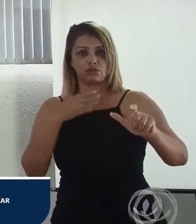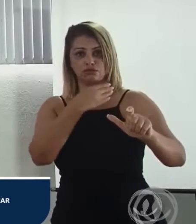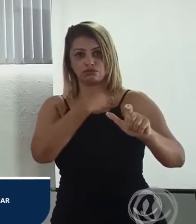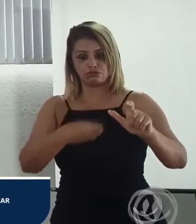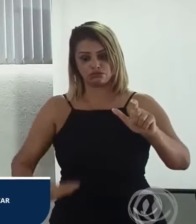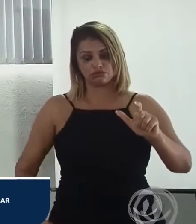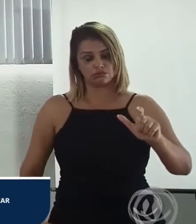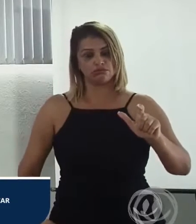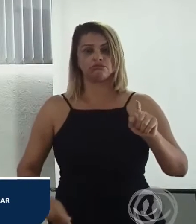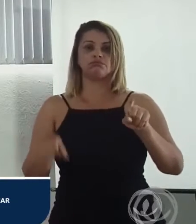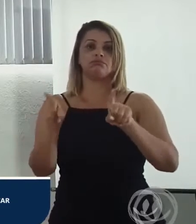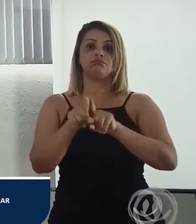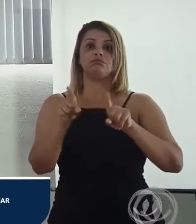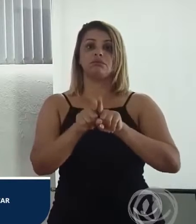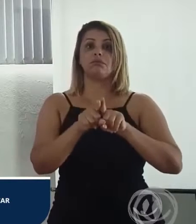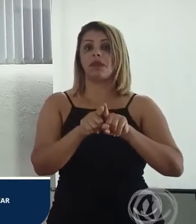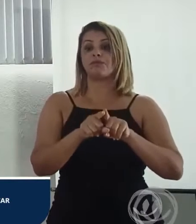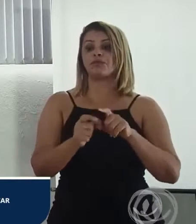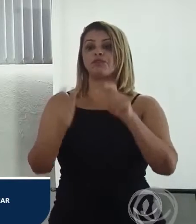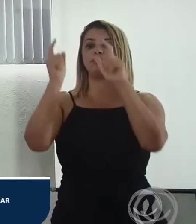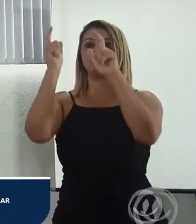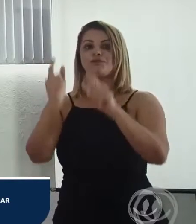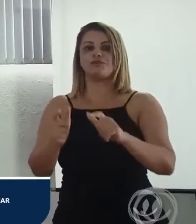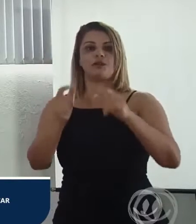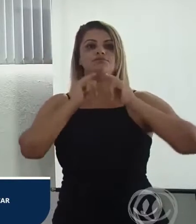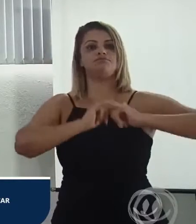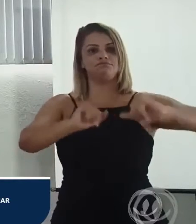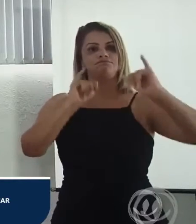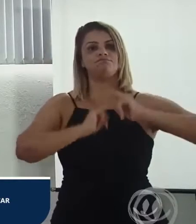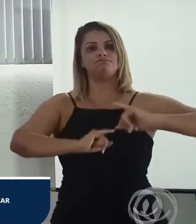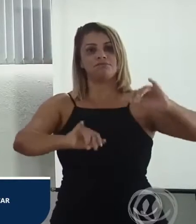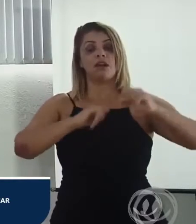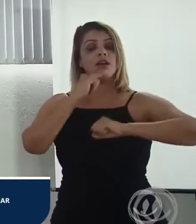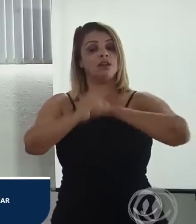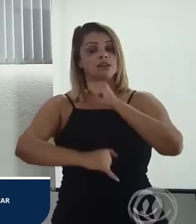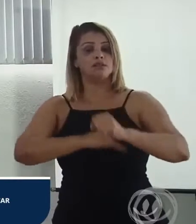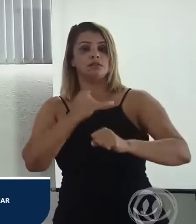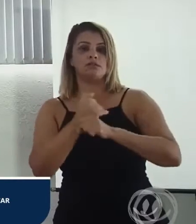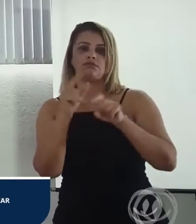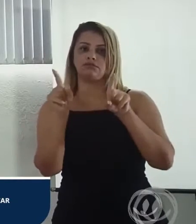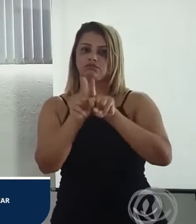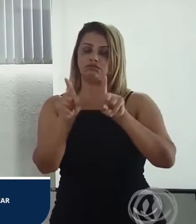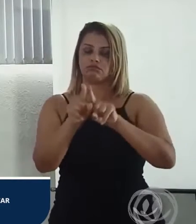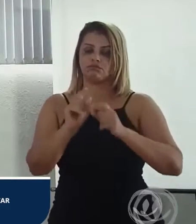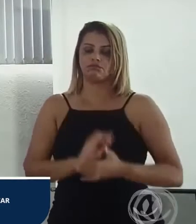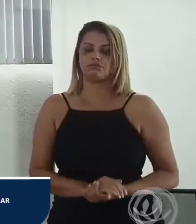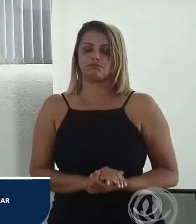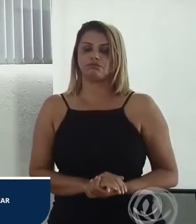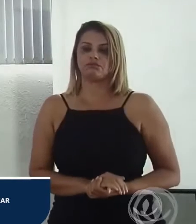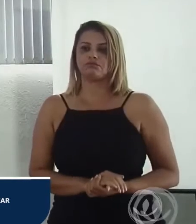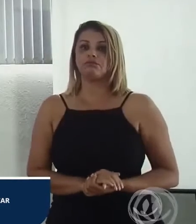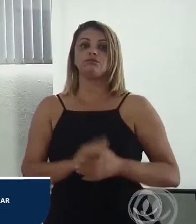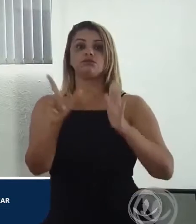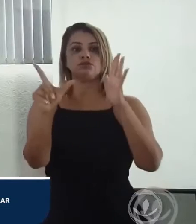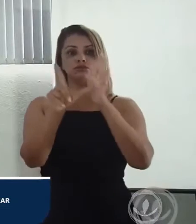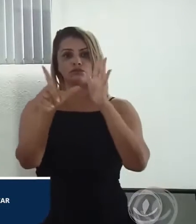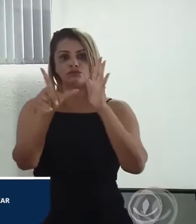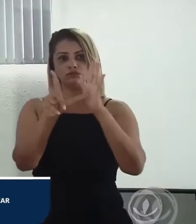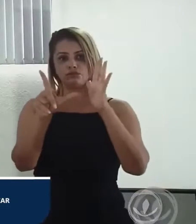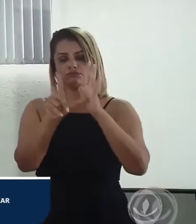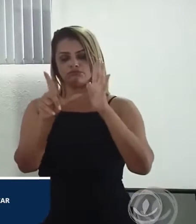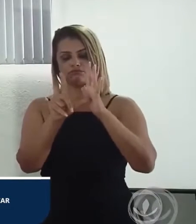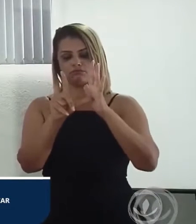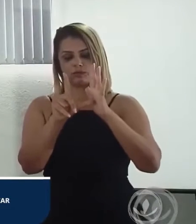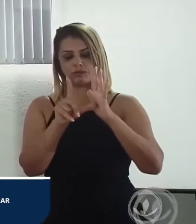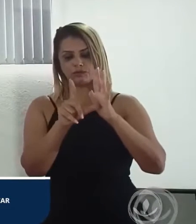atividade de informação e comunicação, internet entra nisso também, tá? Lojas e locais